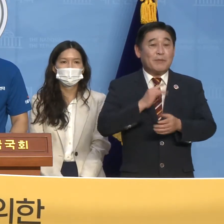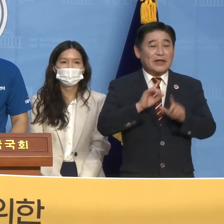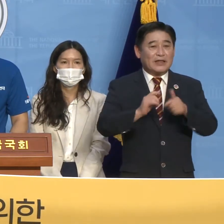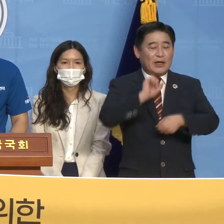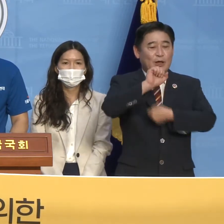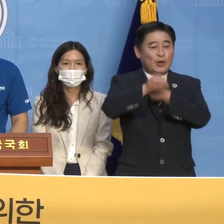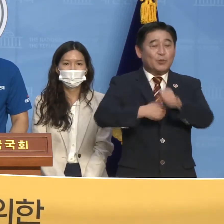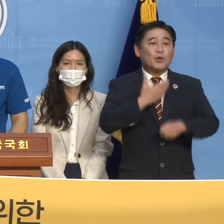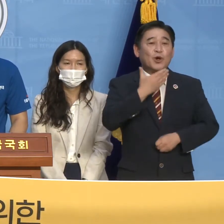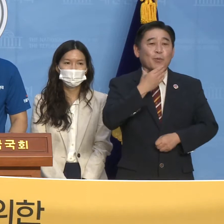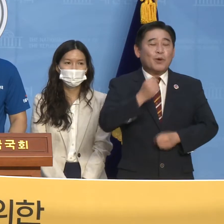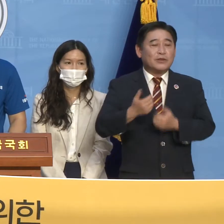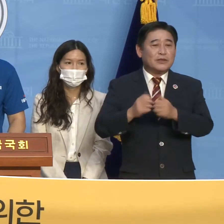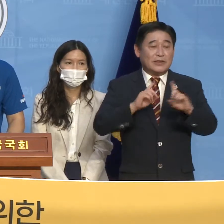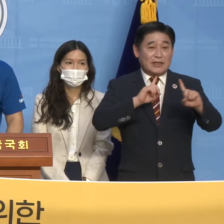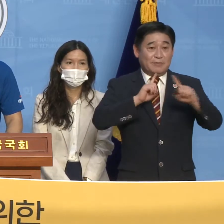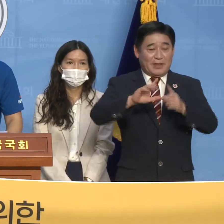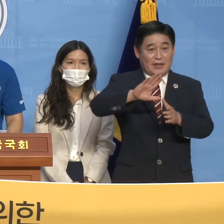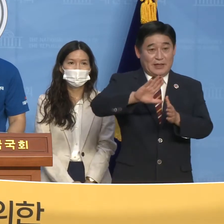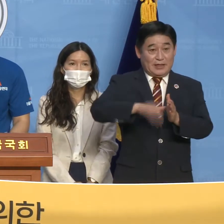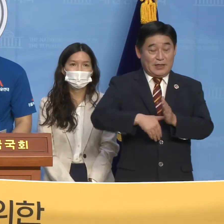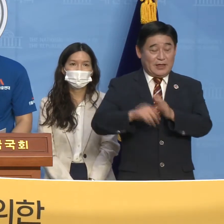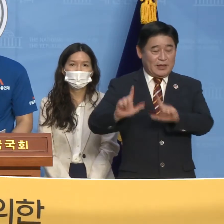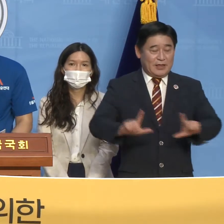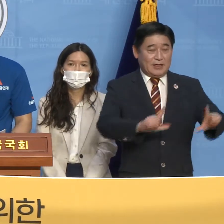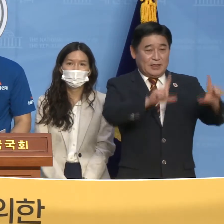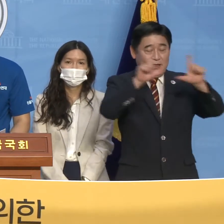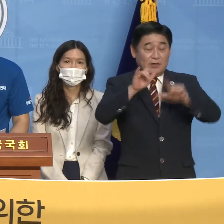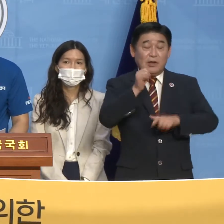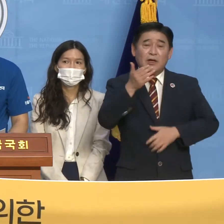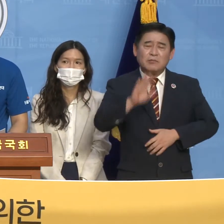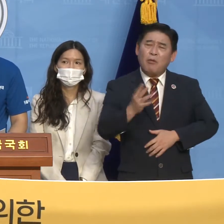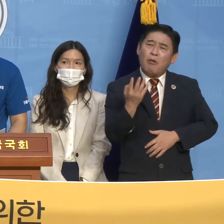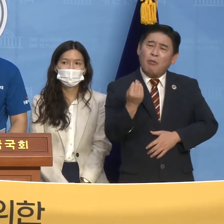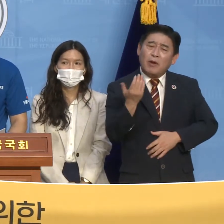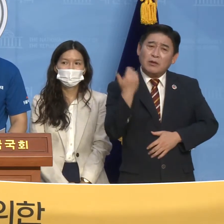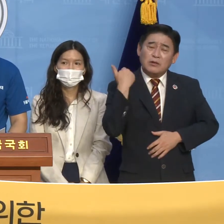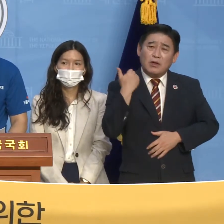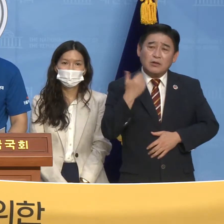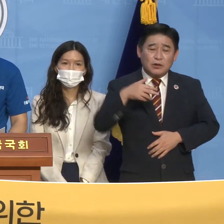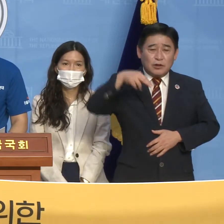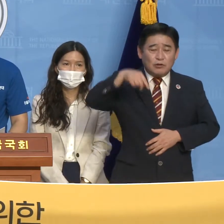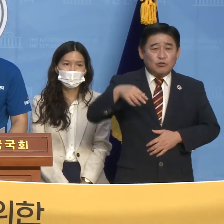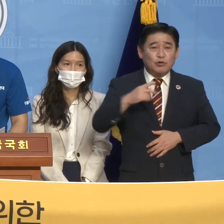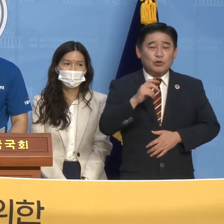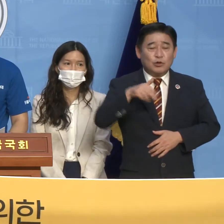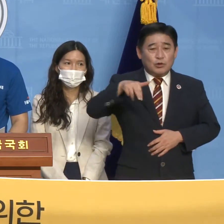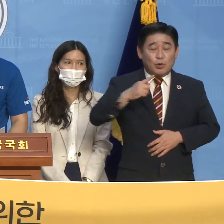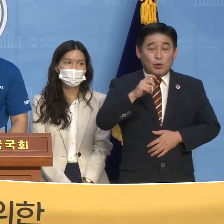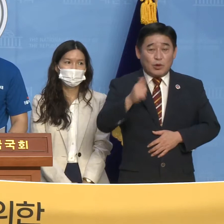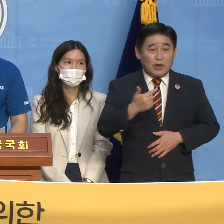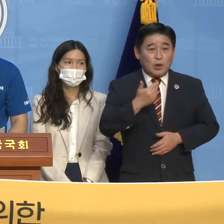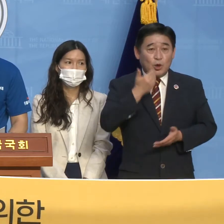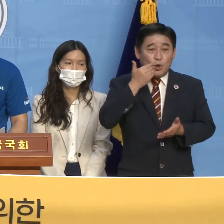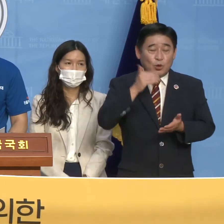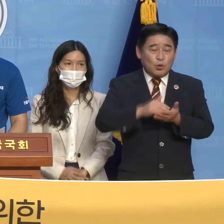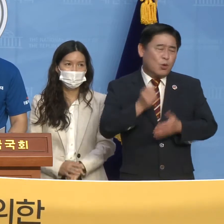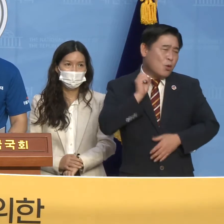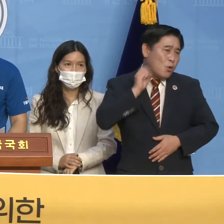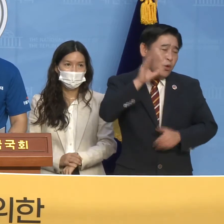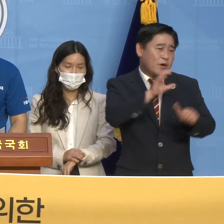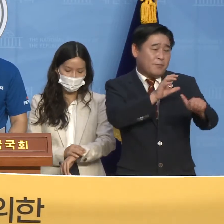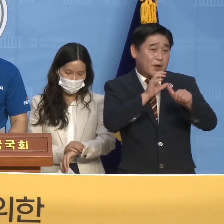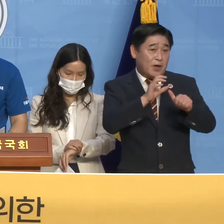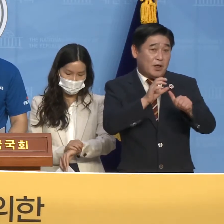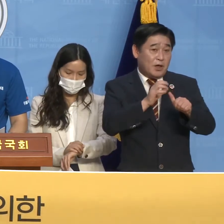복지를 논하는 시대에 살고 있습니다. 하지만 얼마 전 한 수족관에서 돌고래를 이용한 공연은 물론